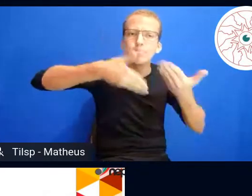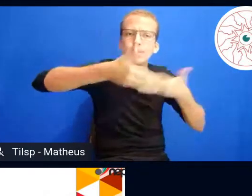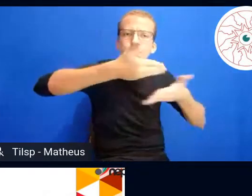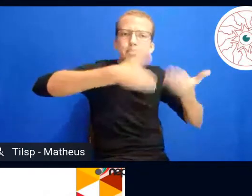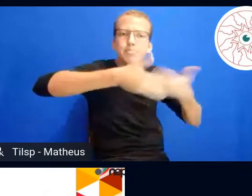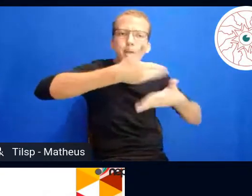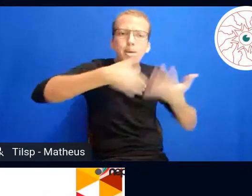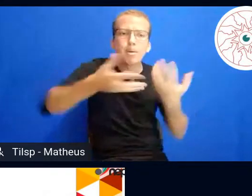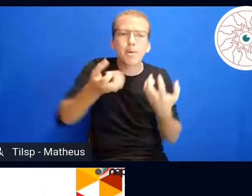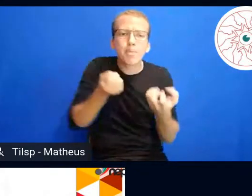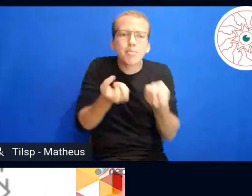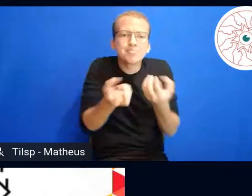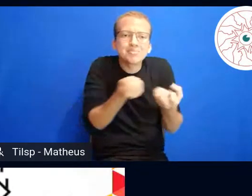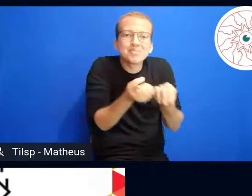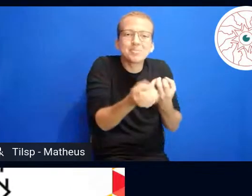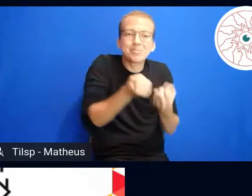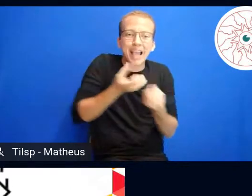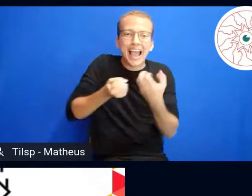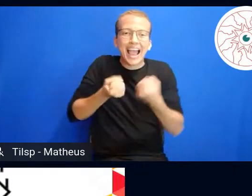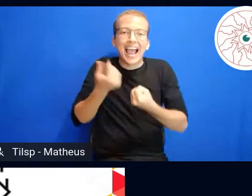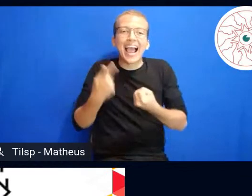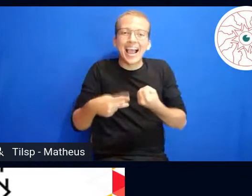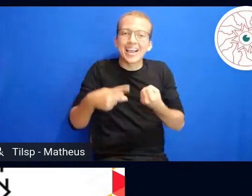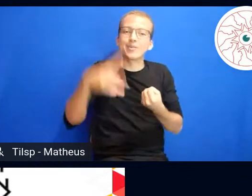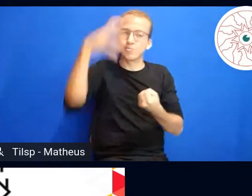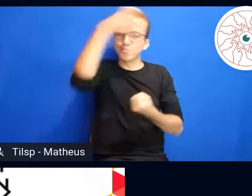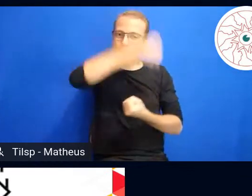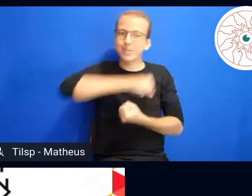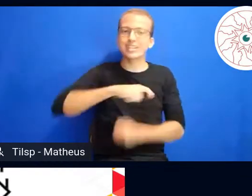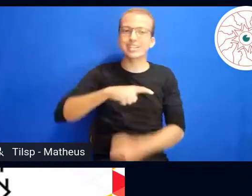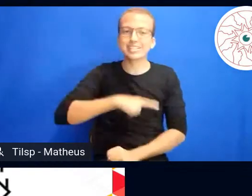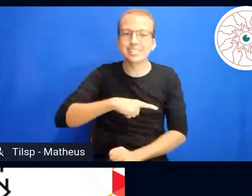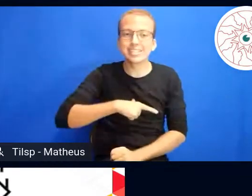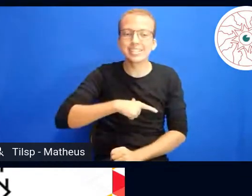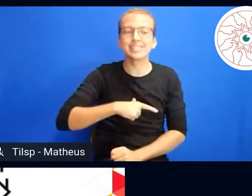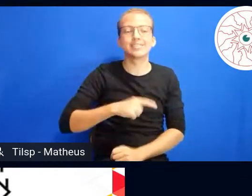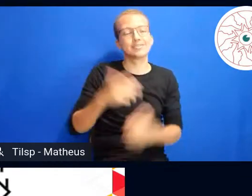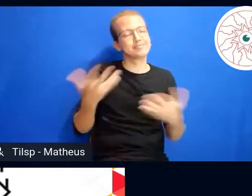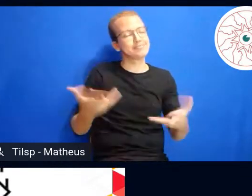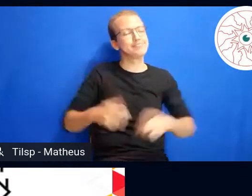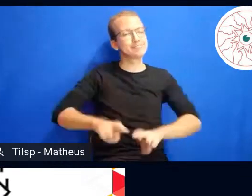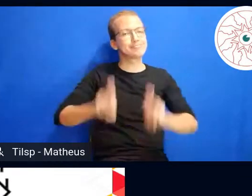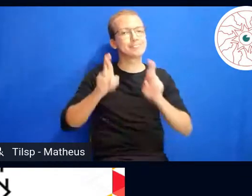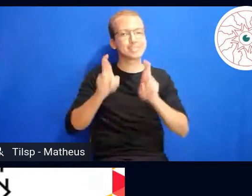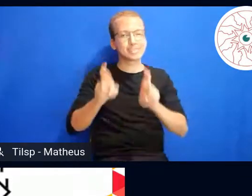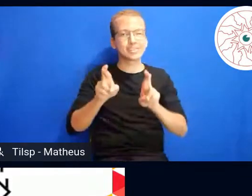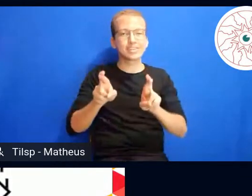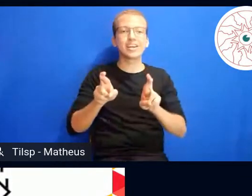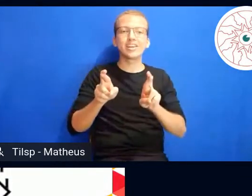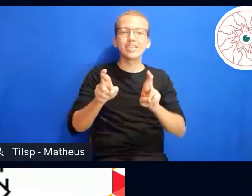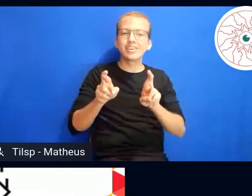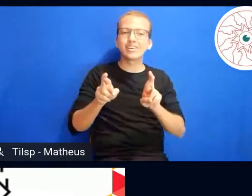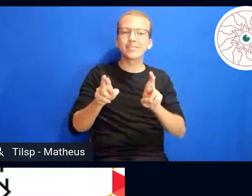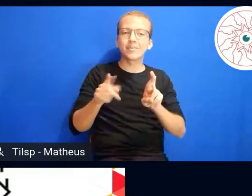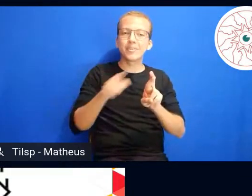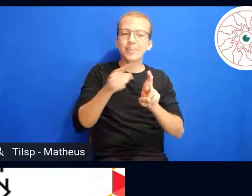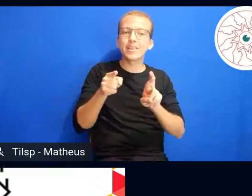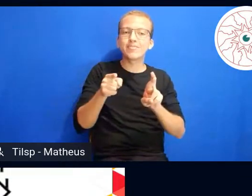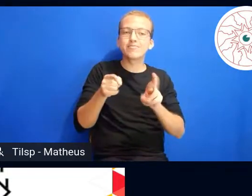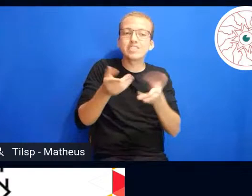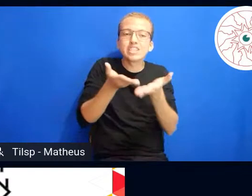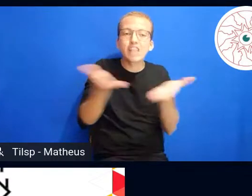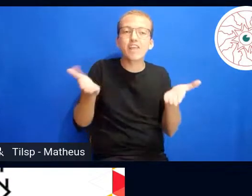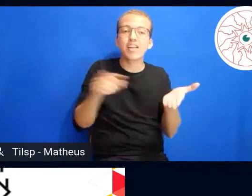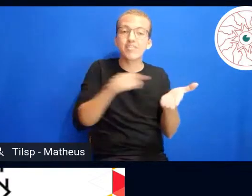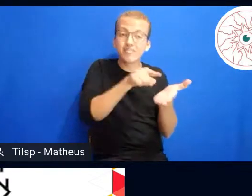apresentaram seus trabalhos. Espero que eu tenha deixado o desejo de vocês, é